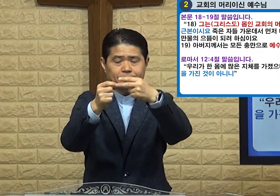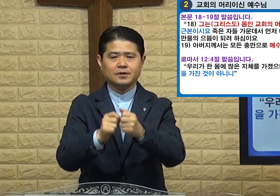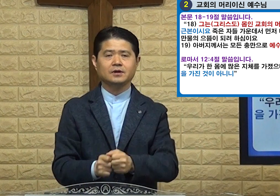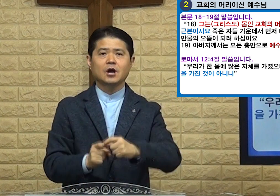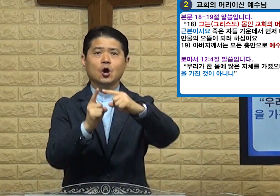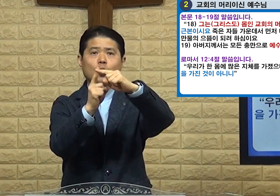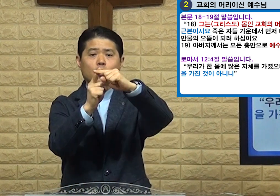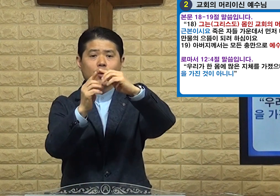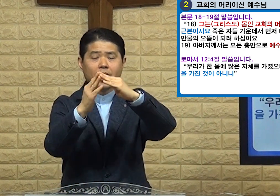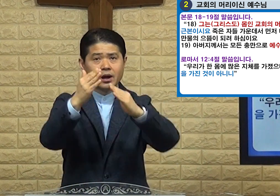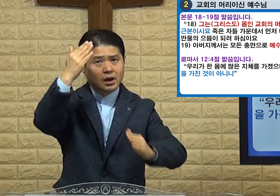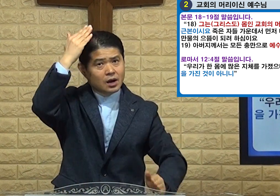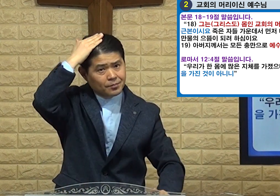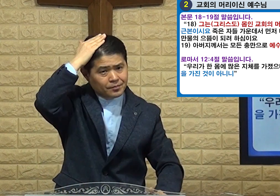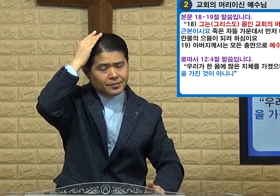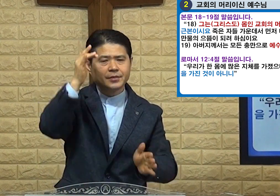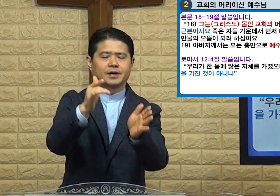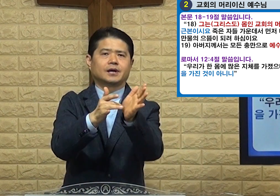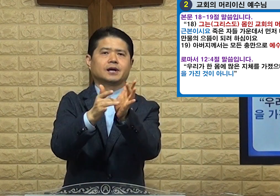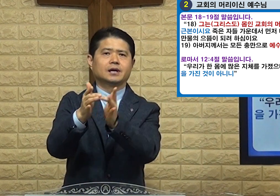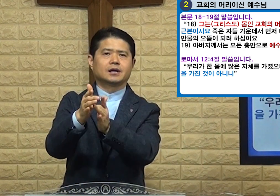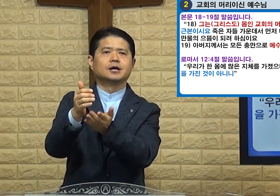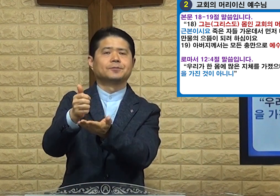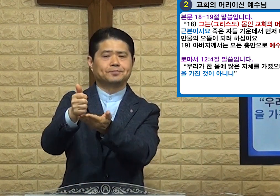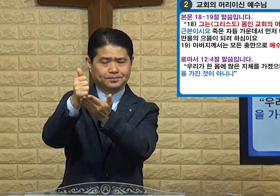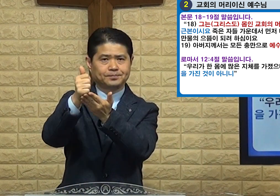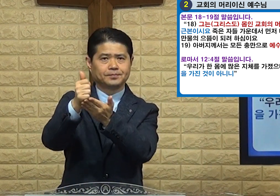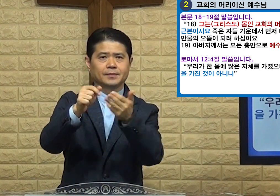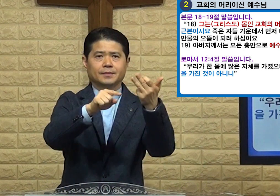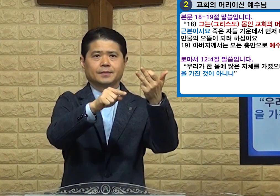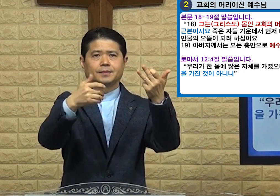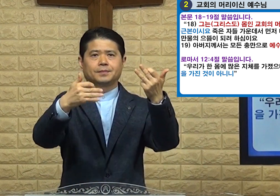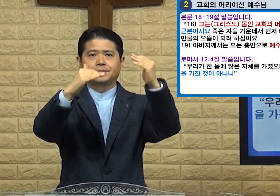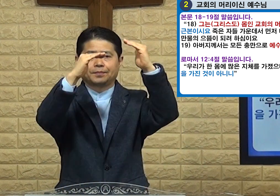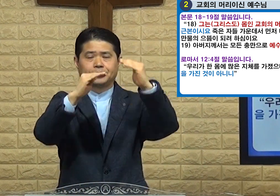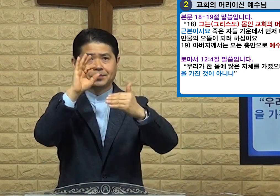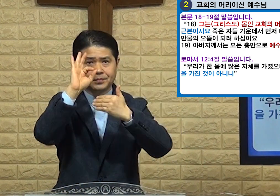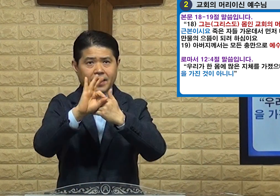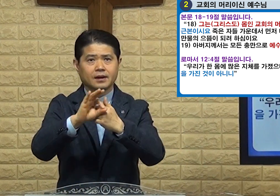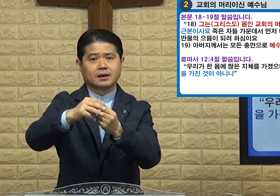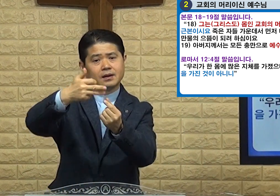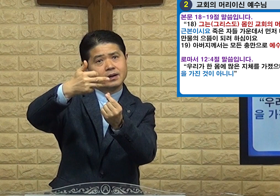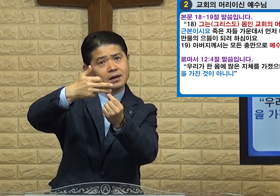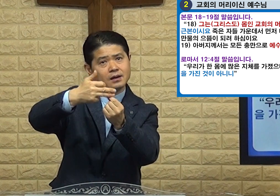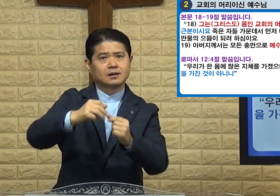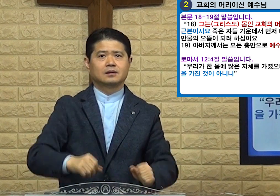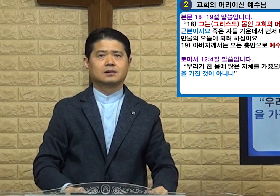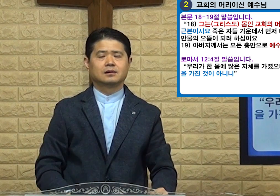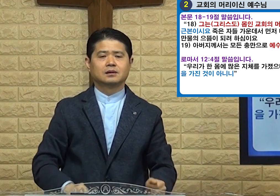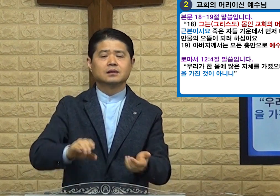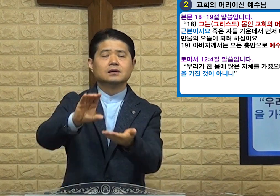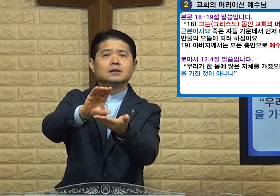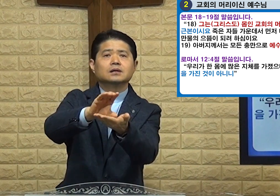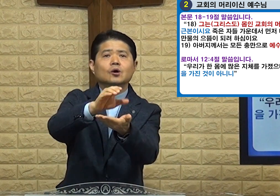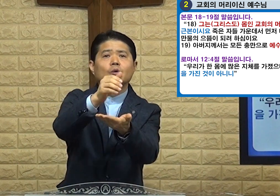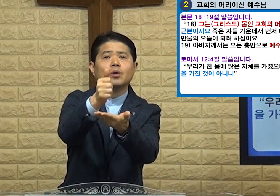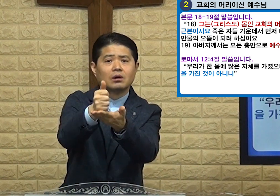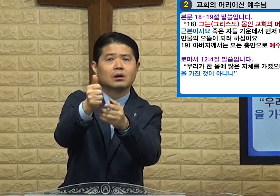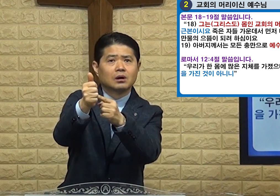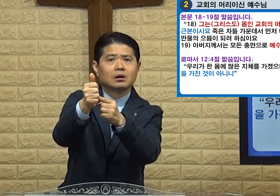두 번째는 교회의 머리이신 예수님입니다. 18절에서 19절 말씀인데요. 18절에